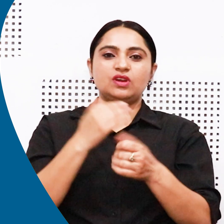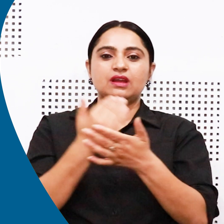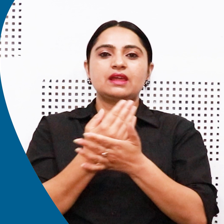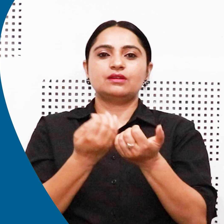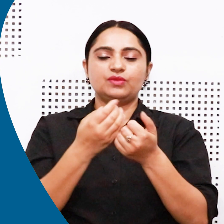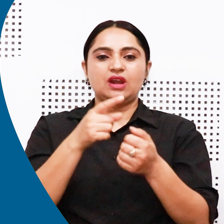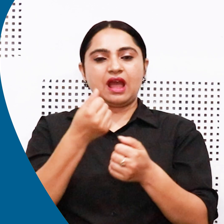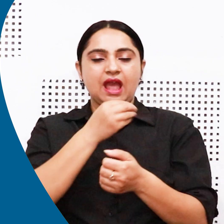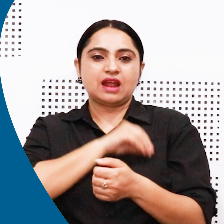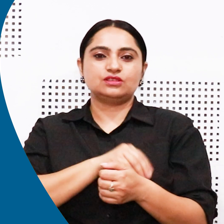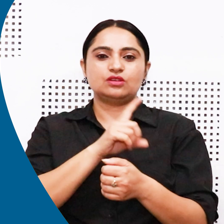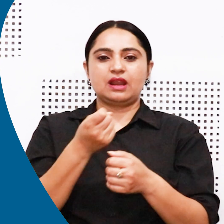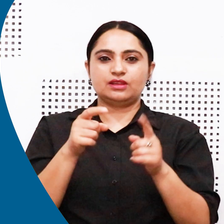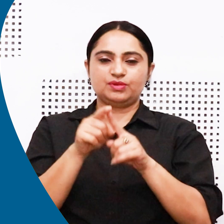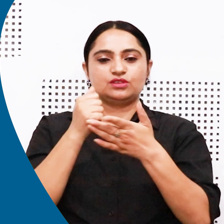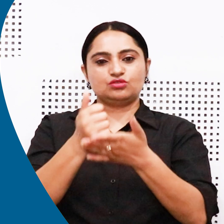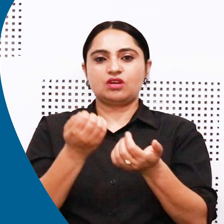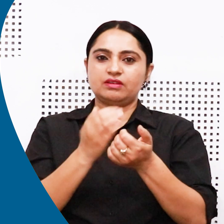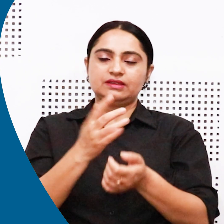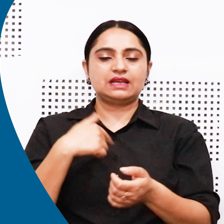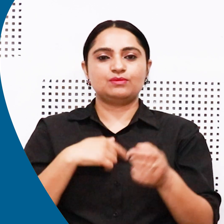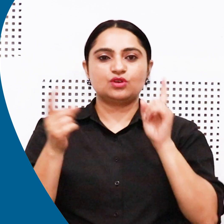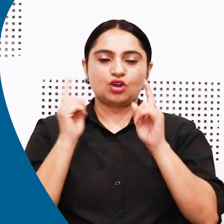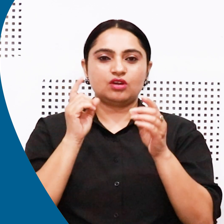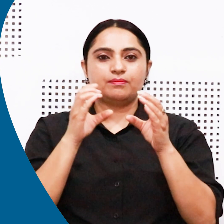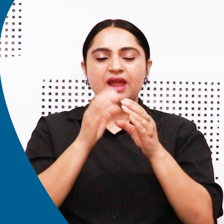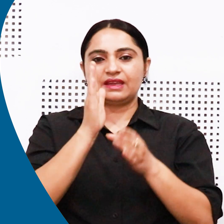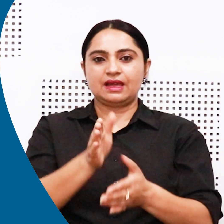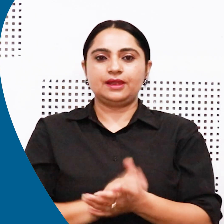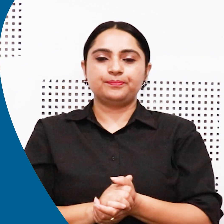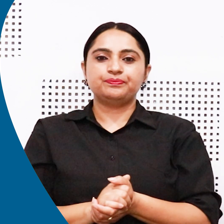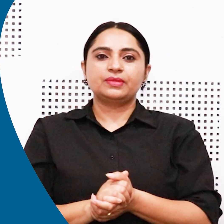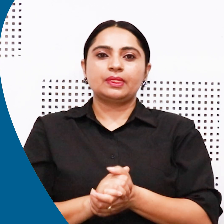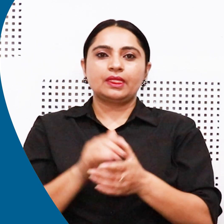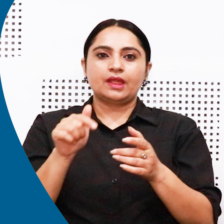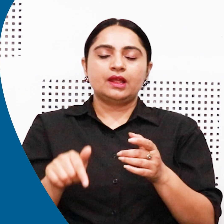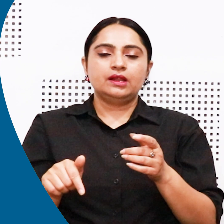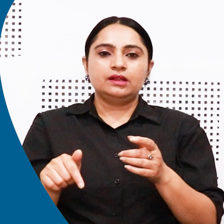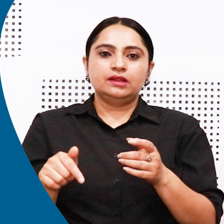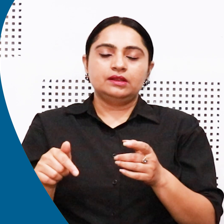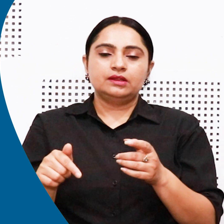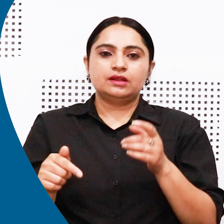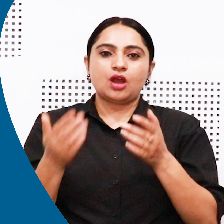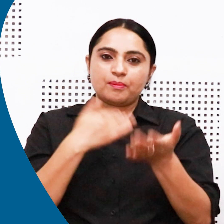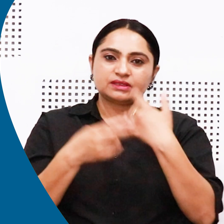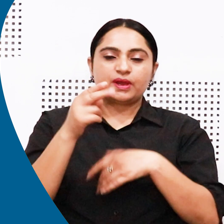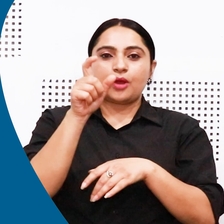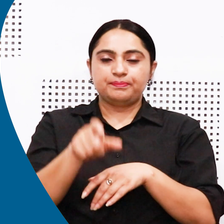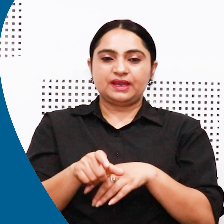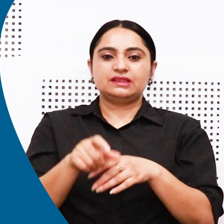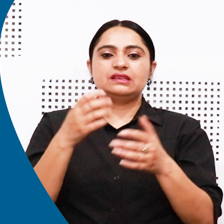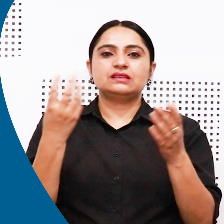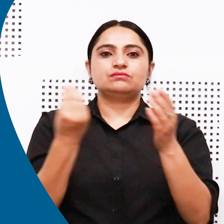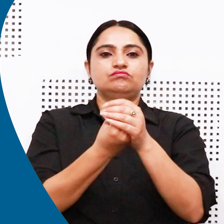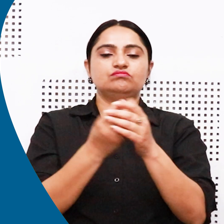उहाँलाई आय आर्जनको लागि पनि सहयोग गरिएको छ अहिले हाम्रो मिथिला नगरपालिकामा। नगर स्तरीय अपाङ्ग प्रविधि समूह गठन भएपछि अपाङ्गता भएका व्यक्ति